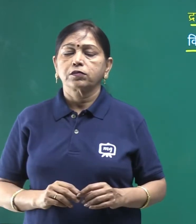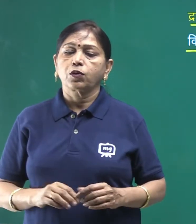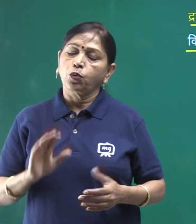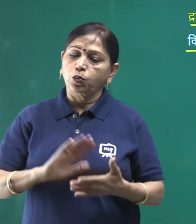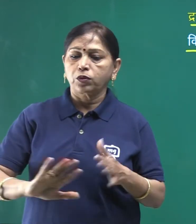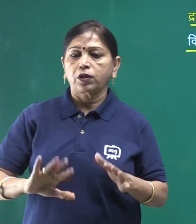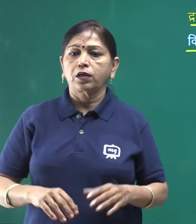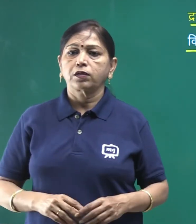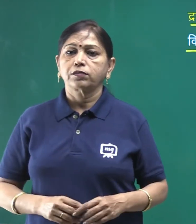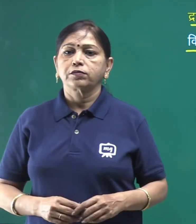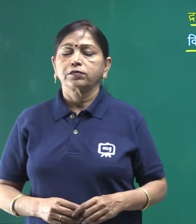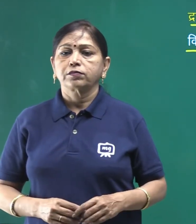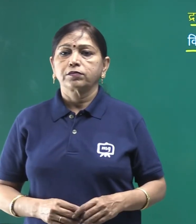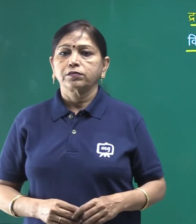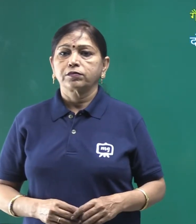होता है।